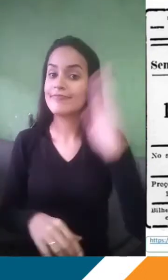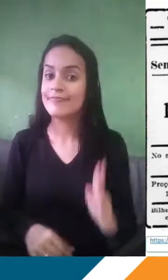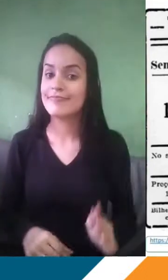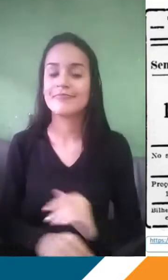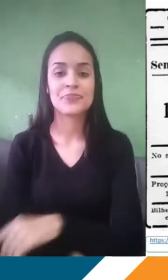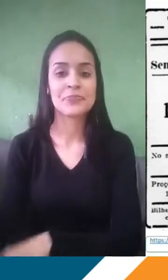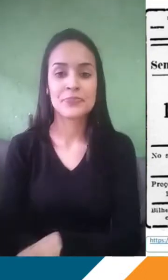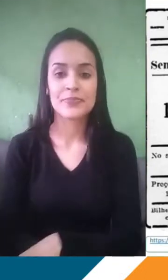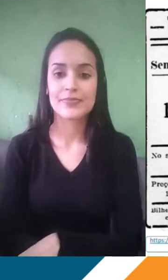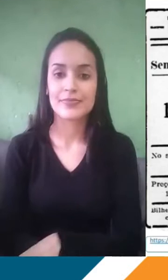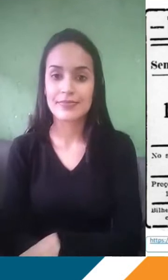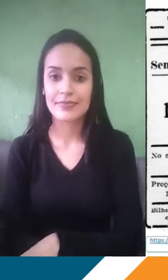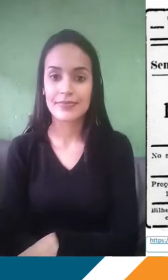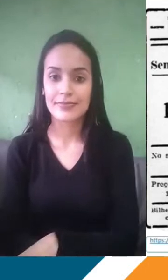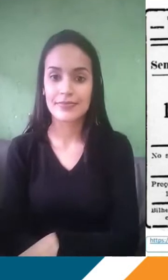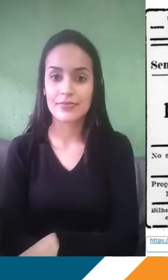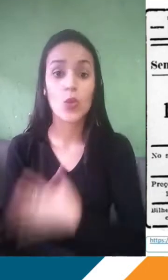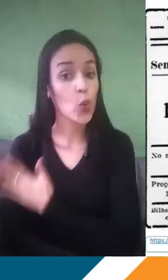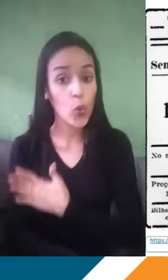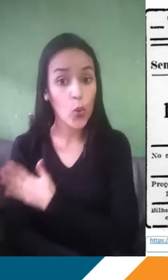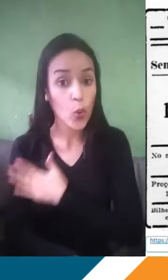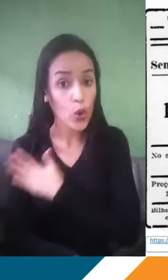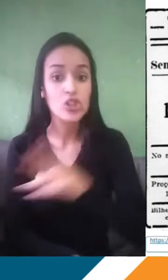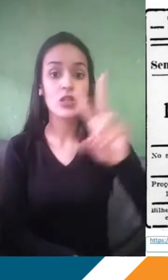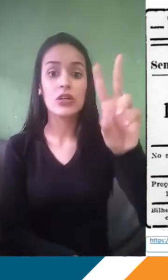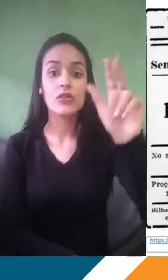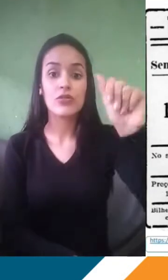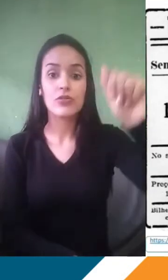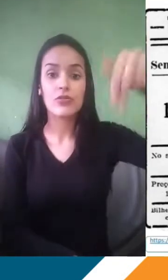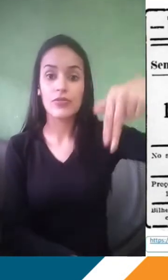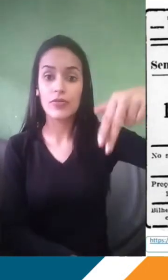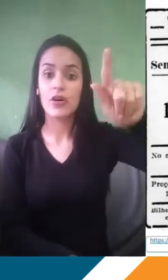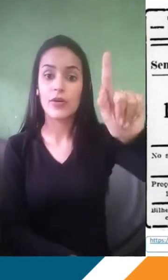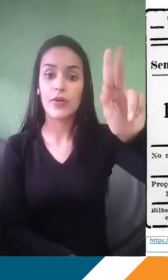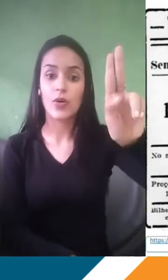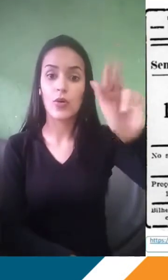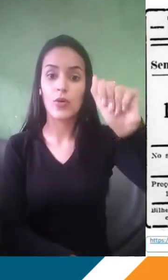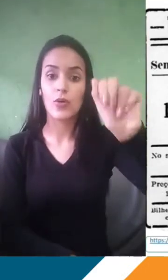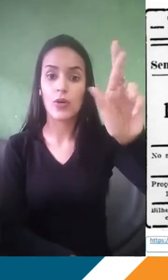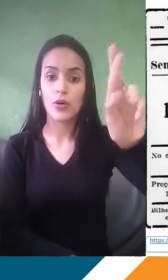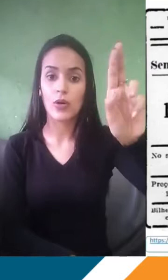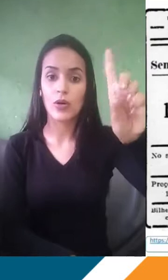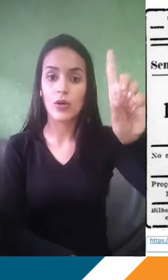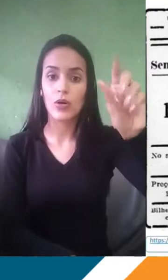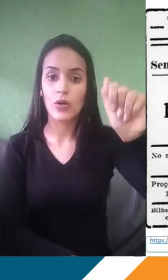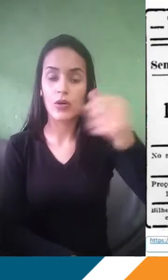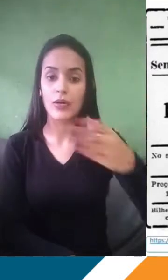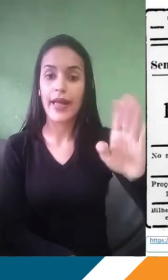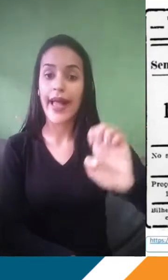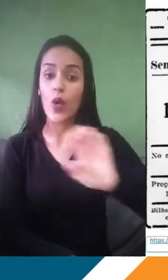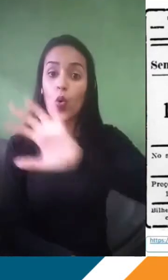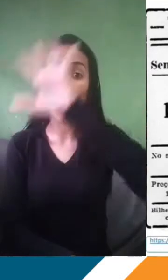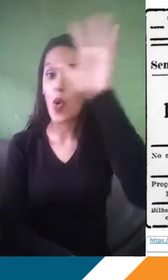foi diretamente influenciada pelas vanguardas europeias. Vocês já viram um pouquinho das vanguardas na aula da